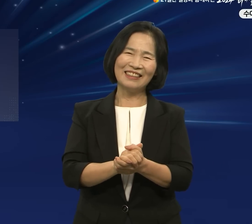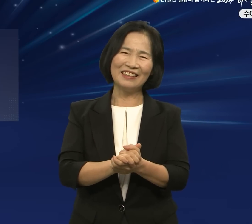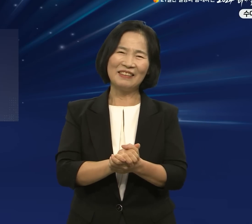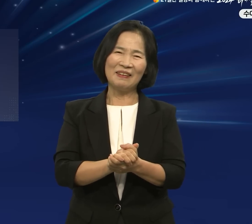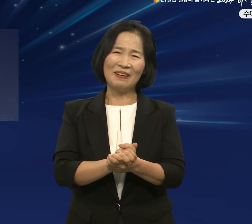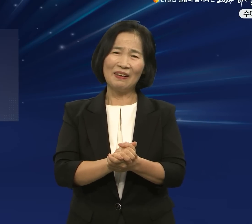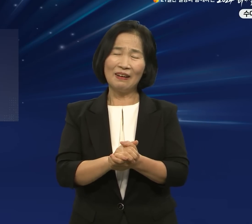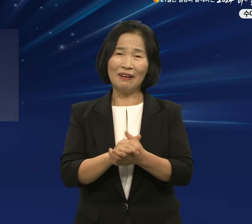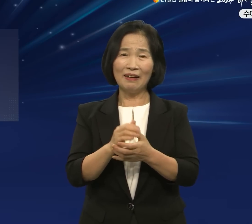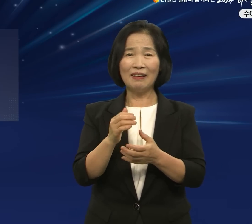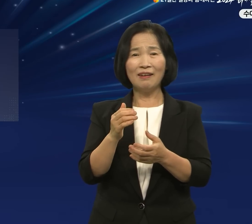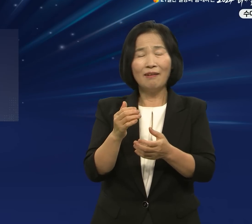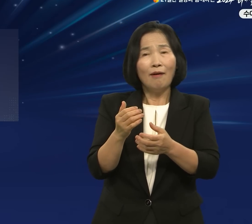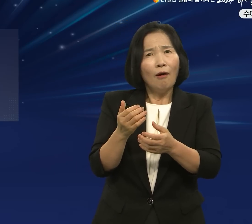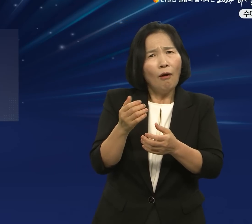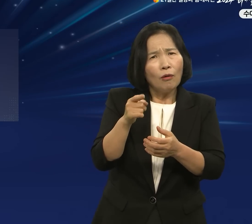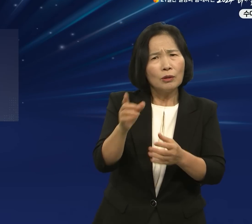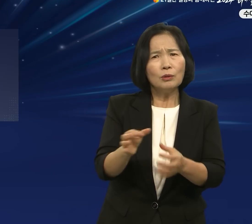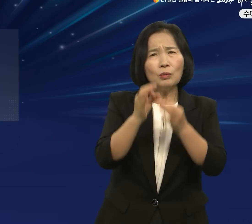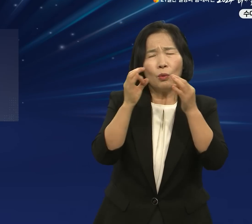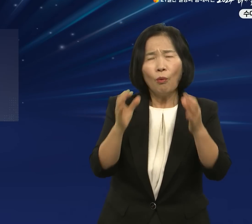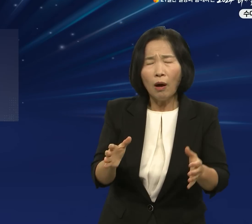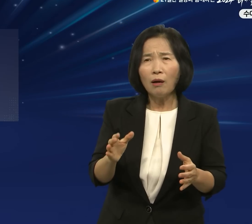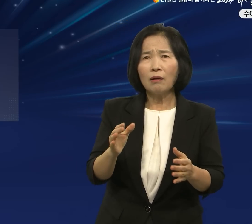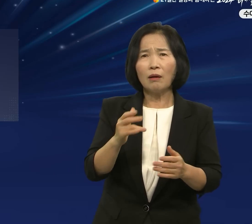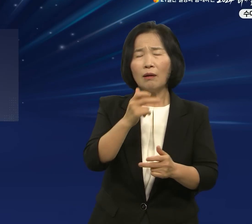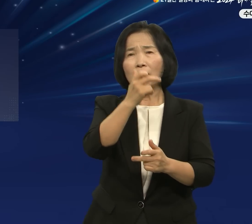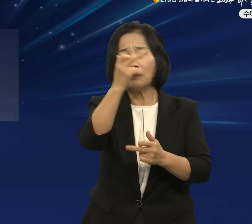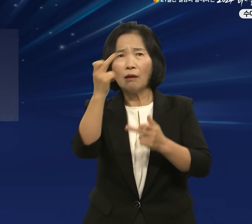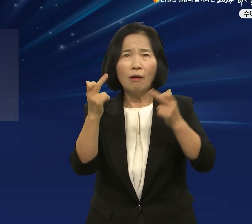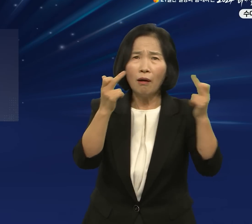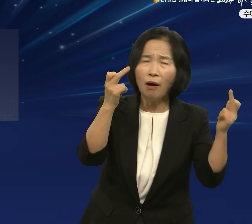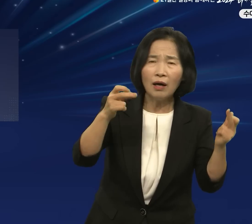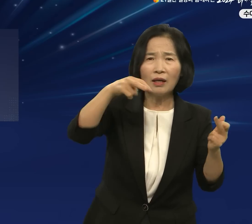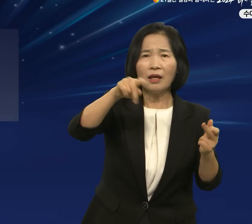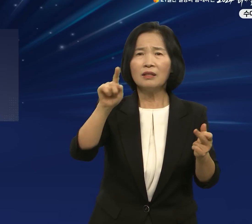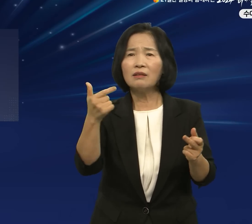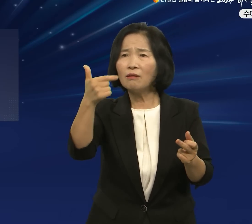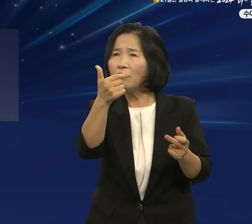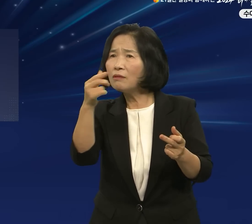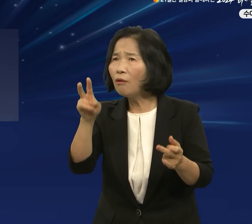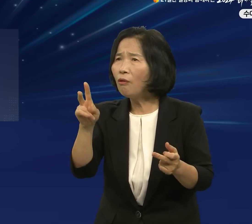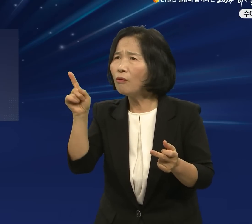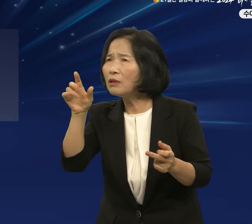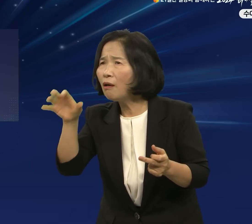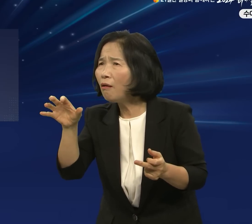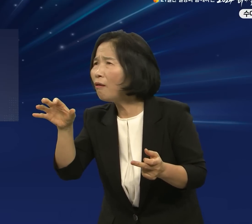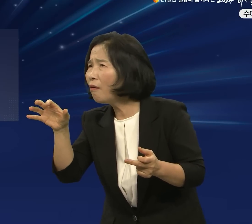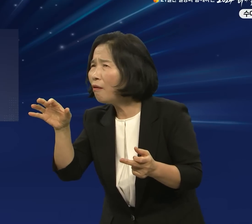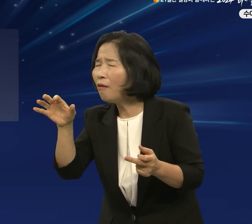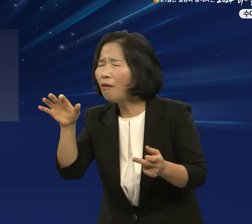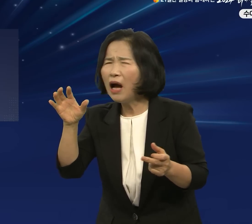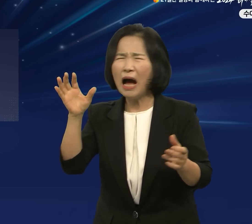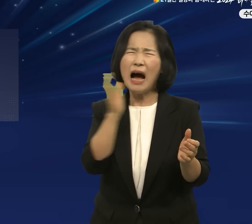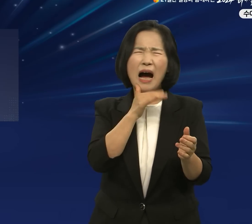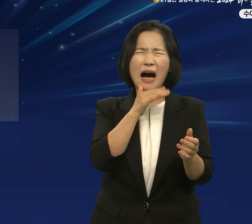그동안은 왜 선녀가 없었는가 몰랐는데 선녀는 다 이 자리에 계셨기 때문에